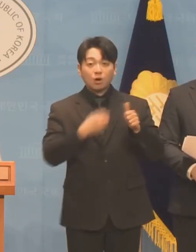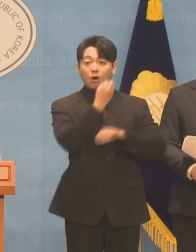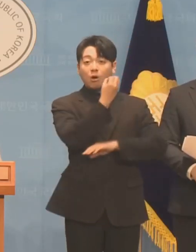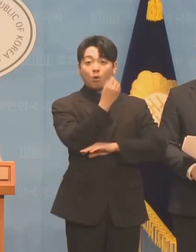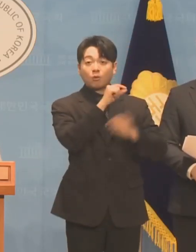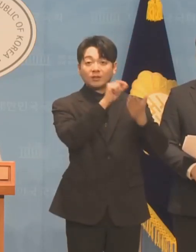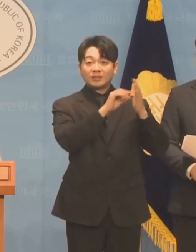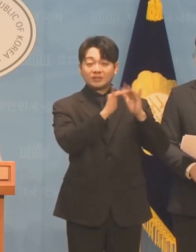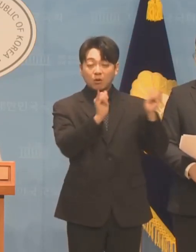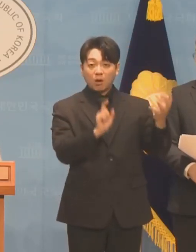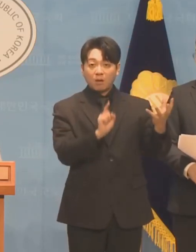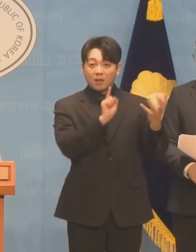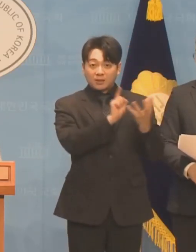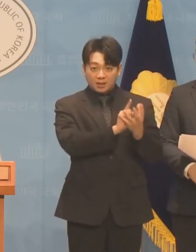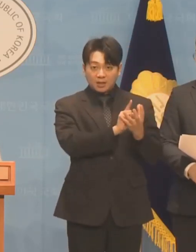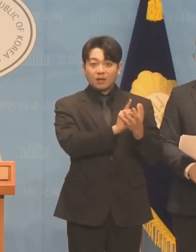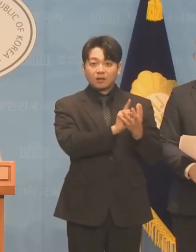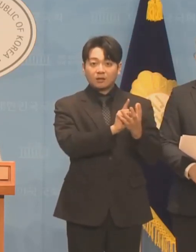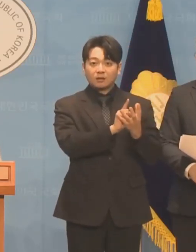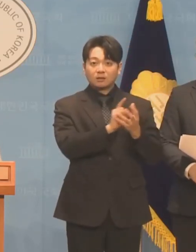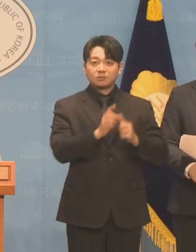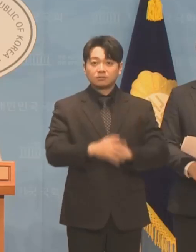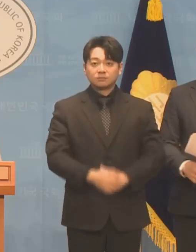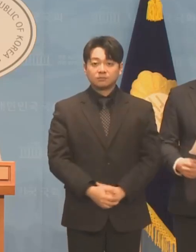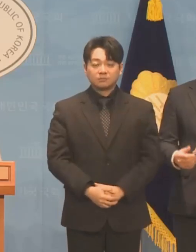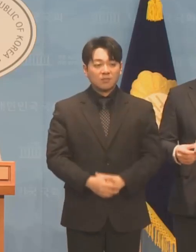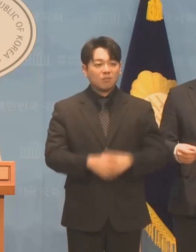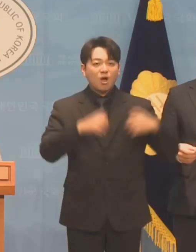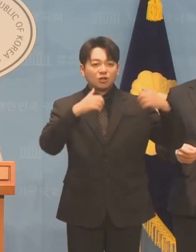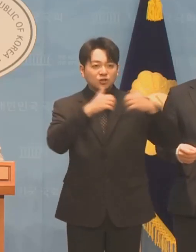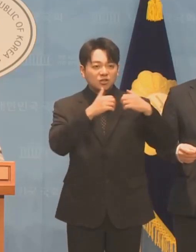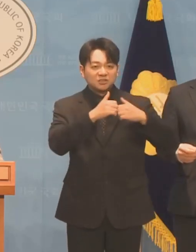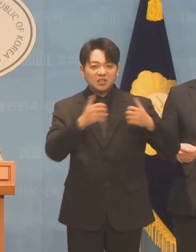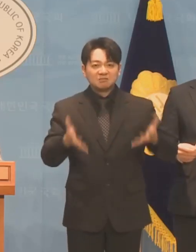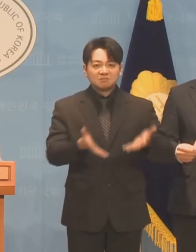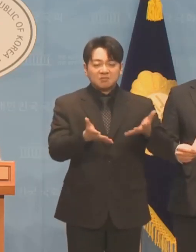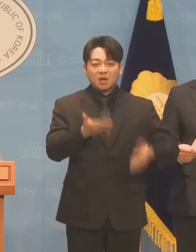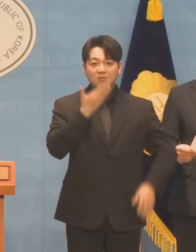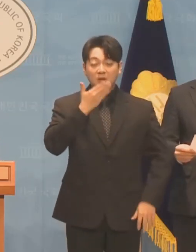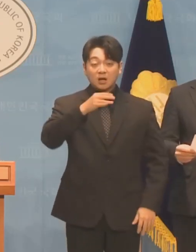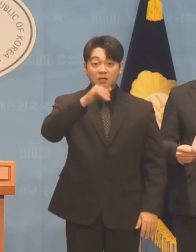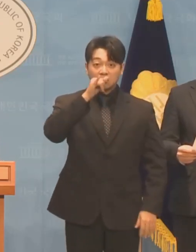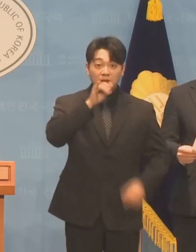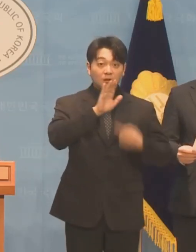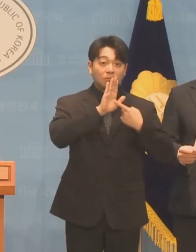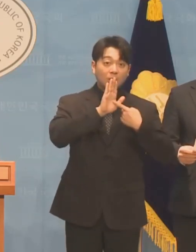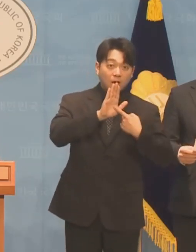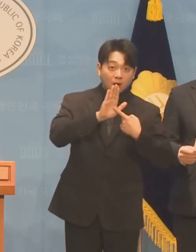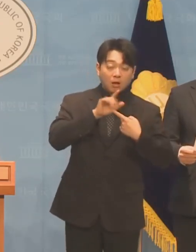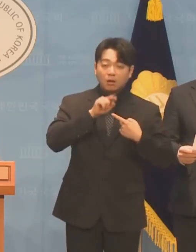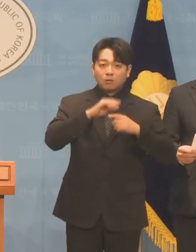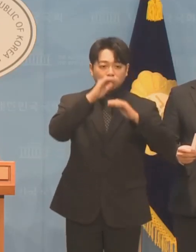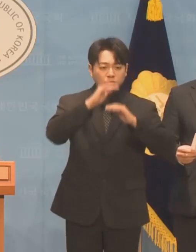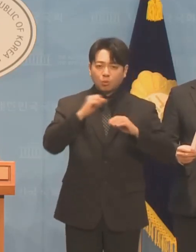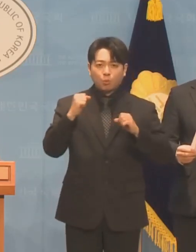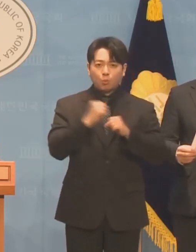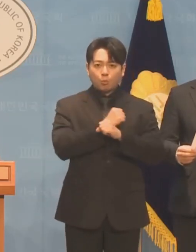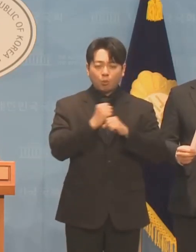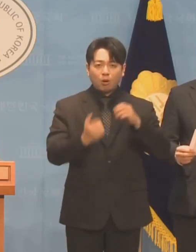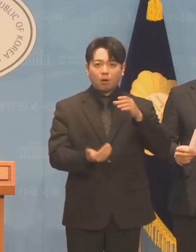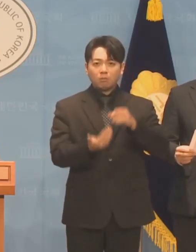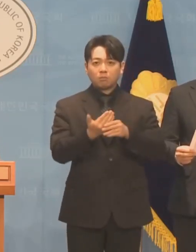정부의 도움을 요청하고 대규모 전쟁 등의 발언을 했다는 내용으로 전혀 다른 조작된 정보를 유포하고